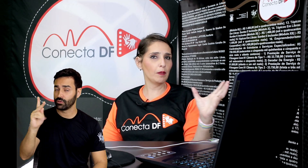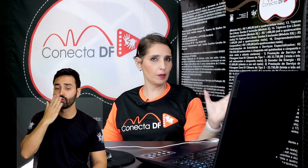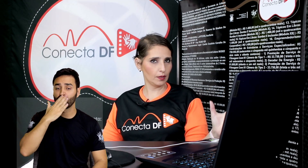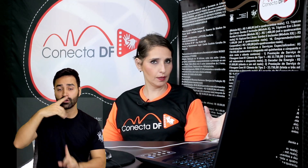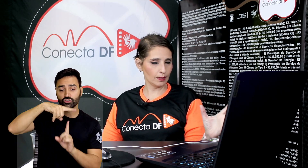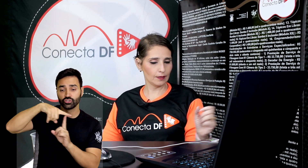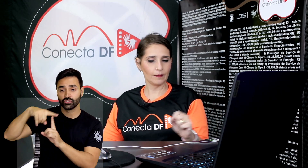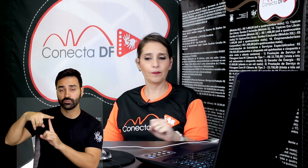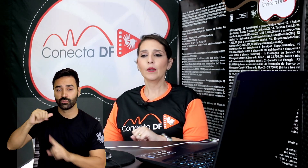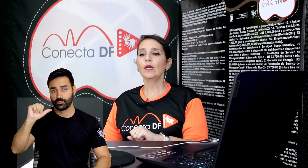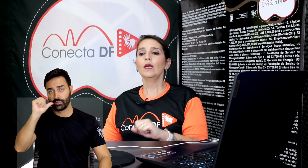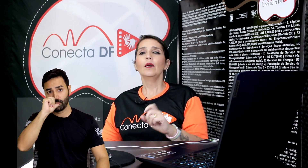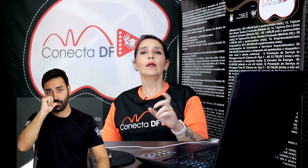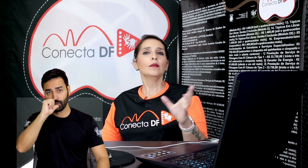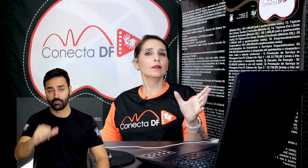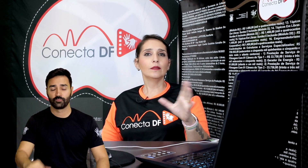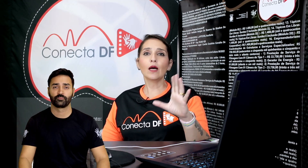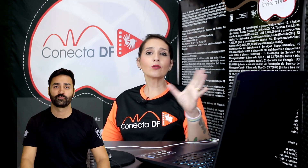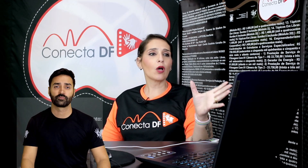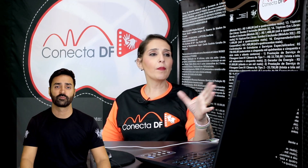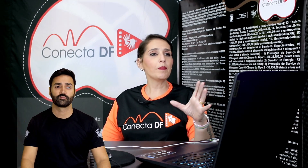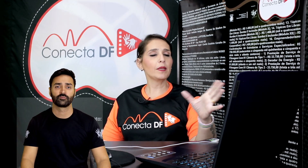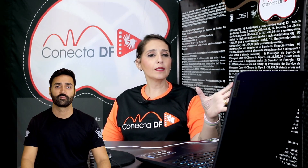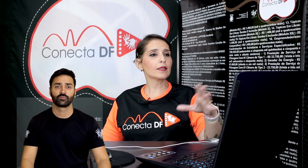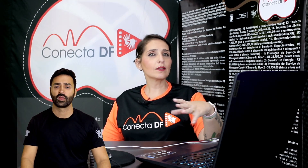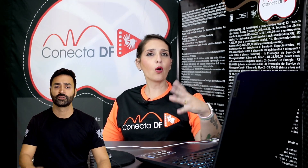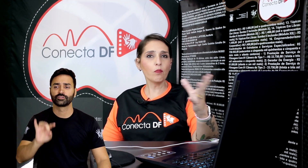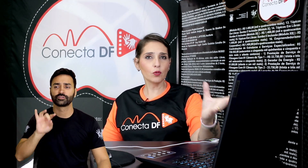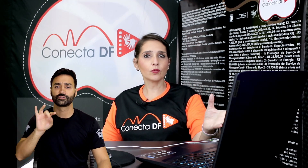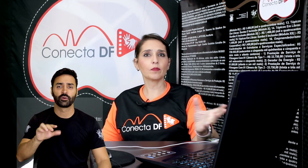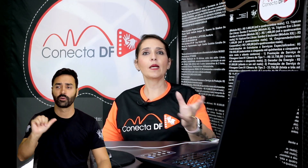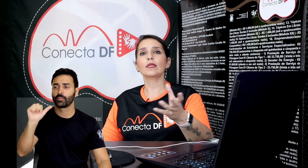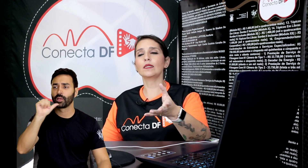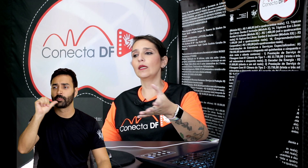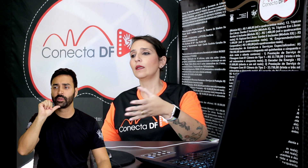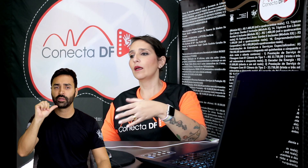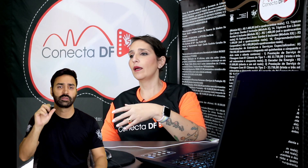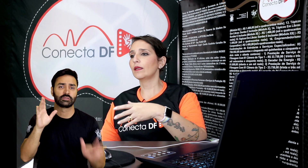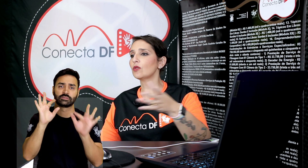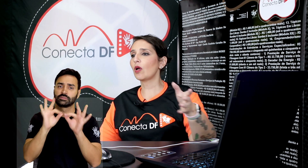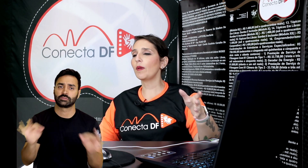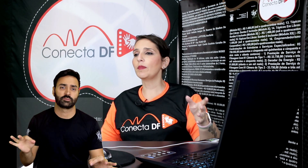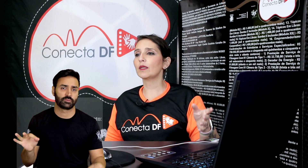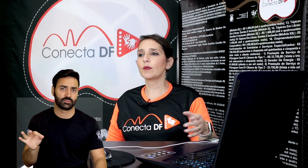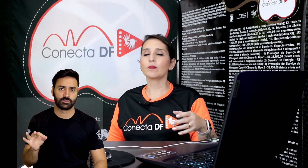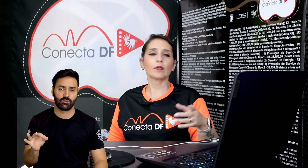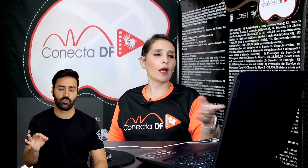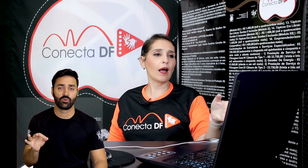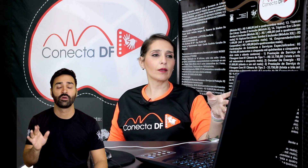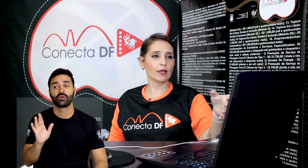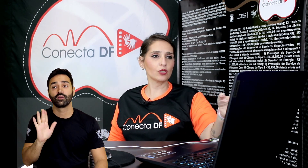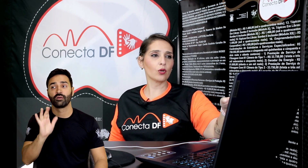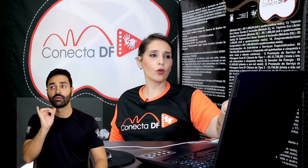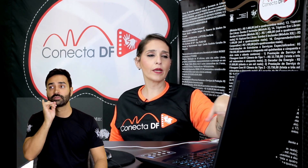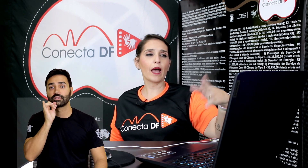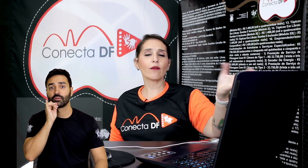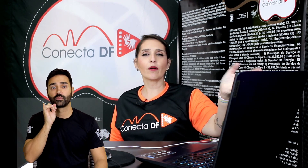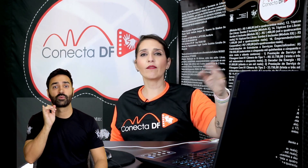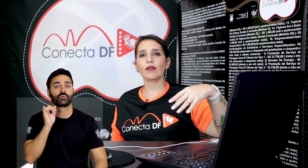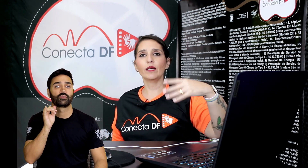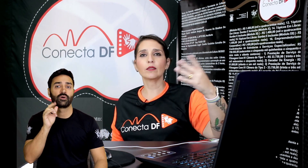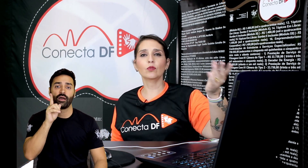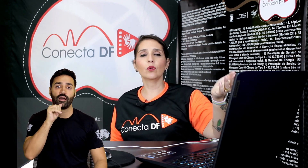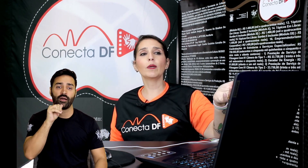de bebidas. Não só bebidas comuns, mas assim, não só bebidas, por exemplo, água, que a gente colocou aqui,